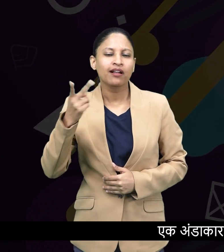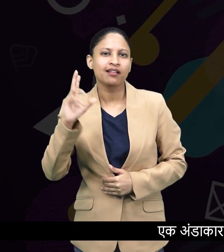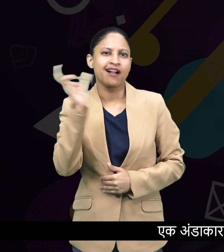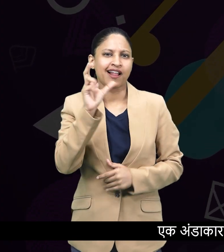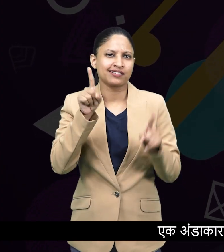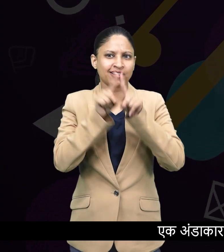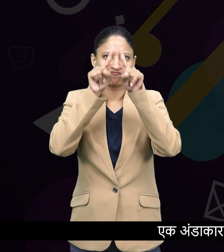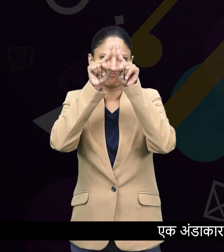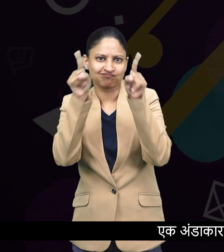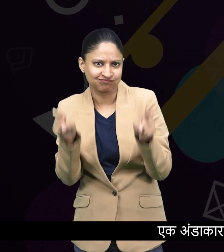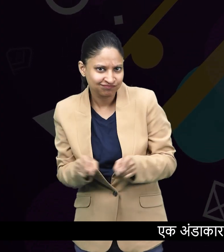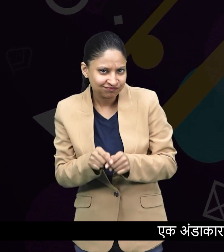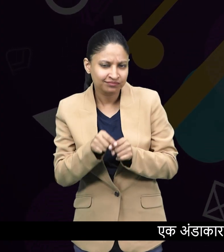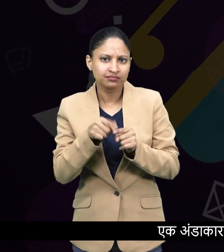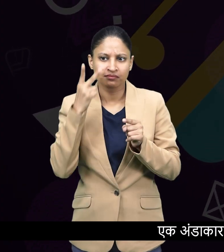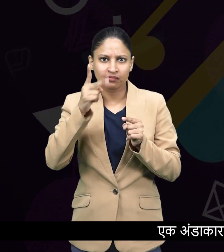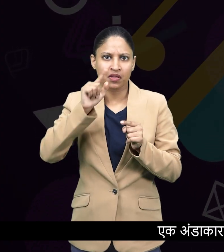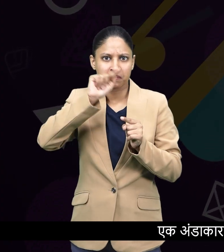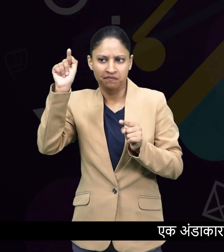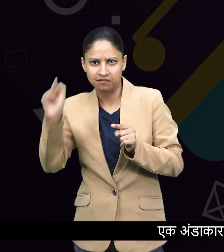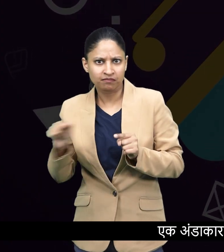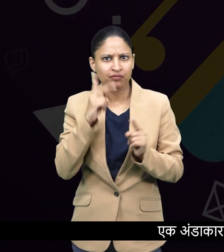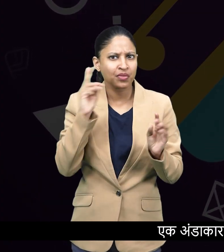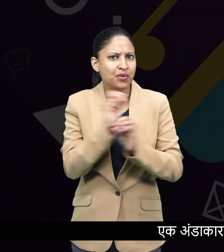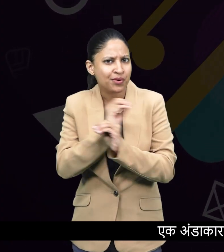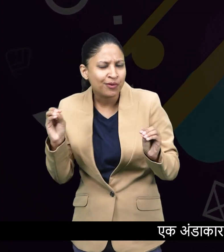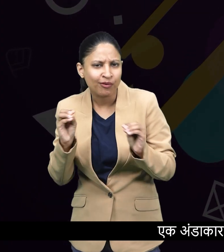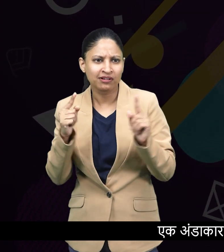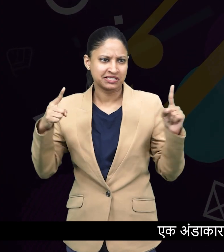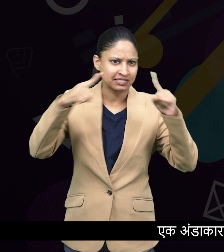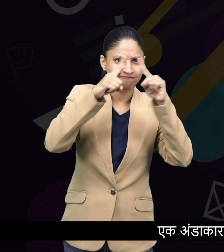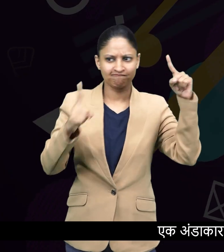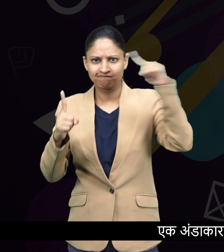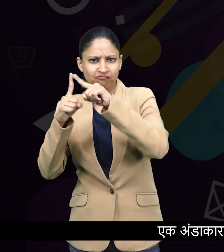एक अंडाकार में कोई भुजा या कोना नहीं होता,